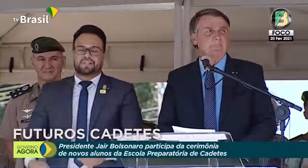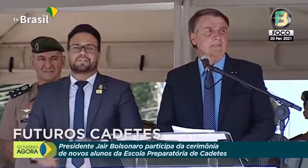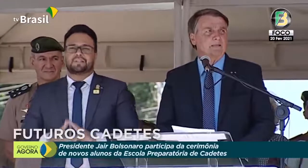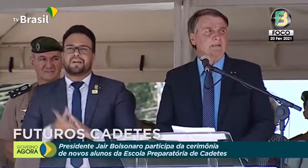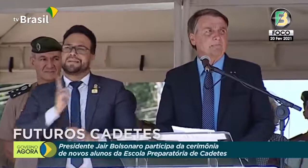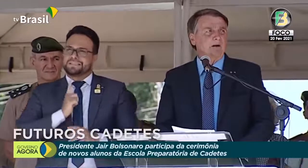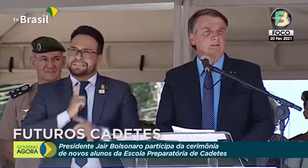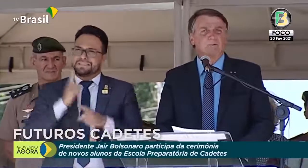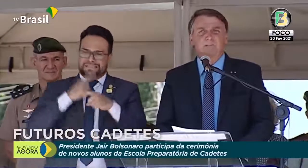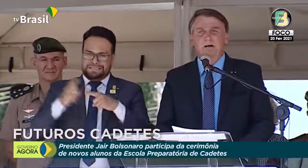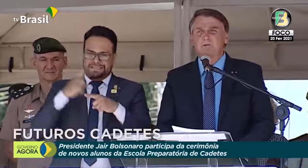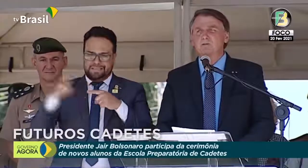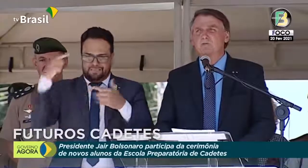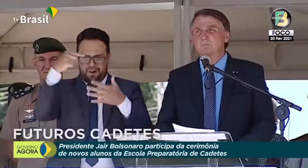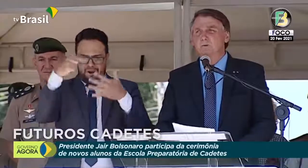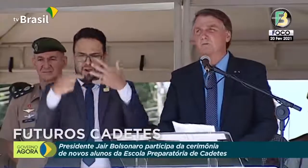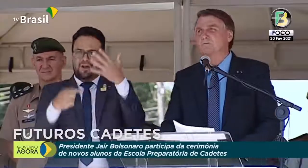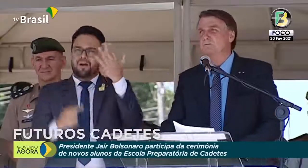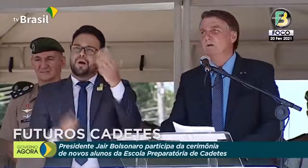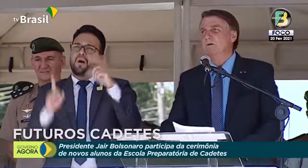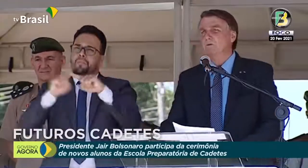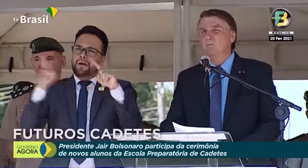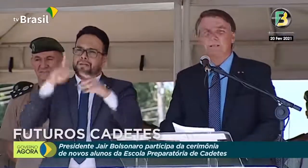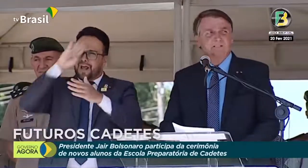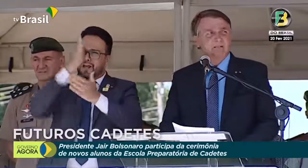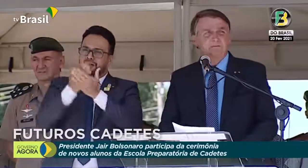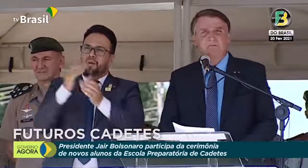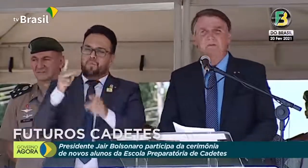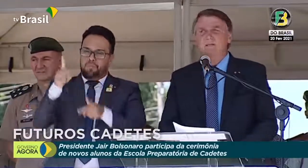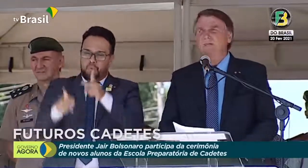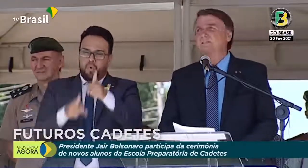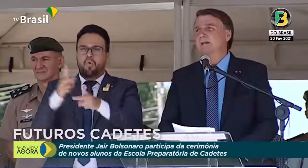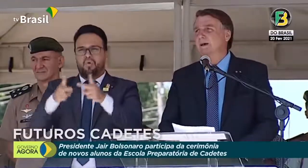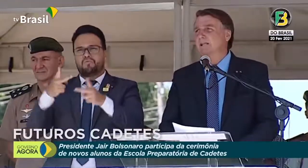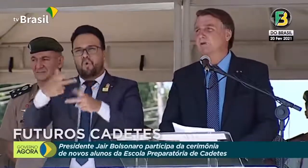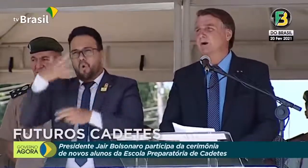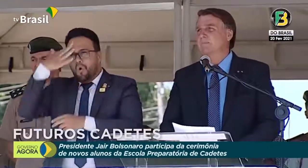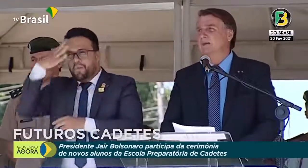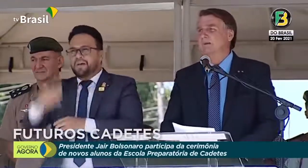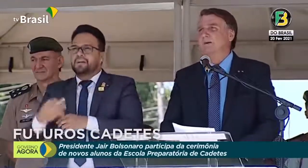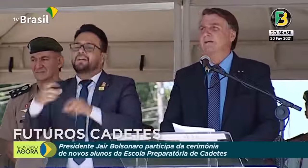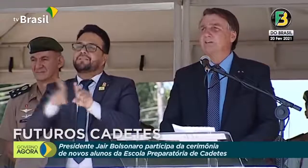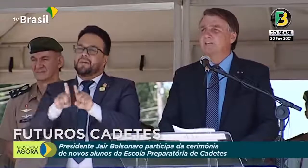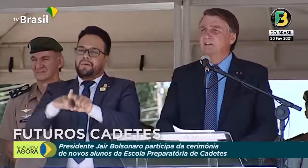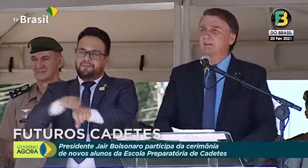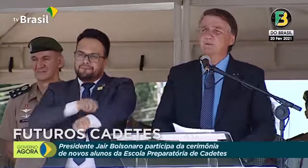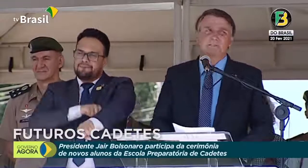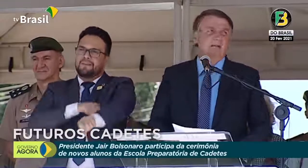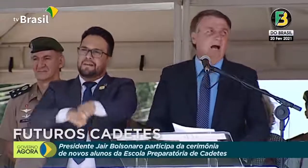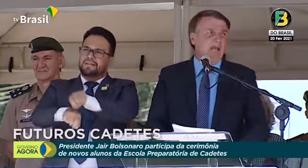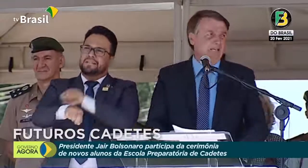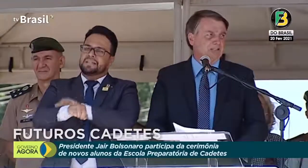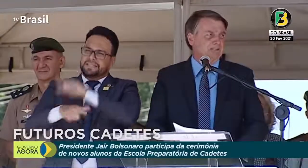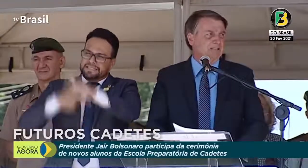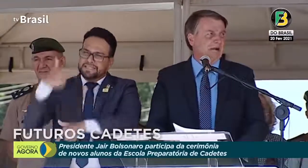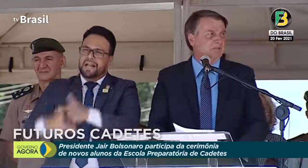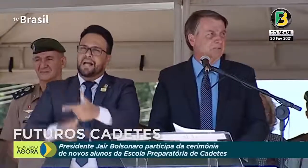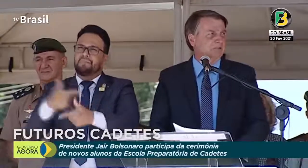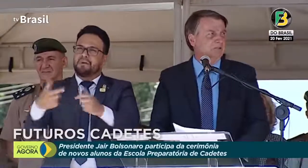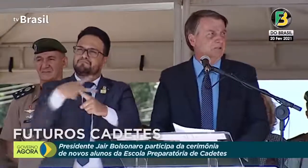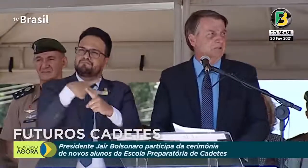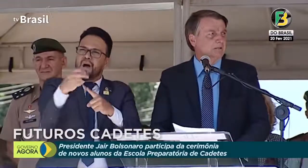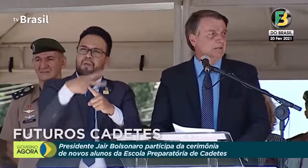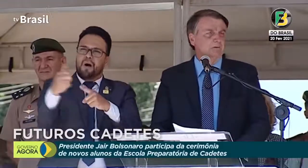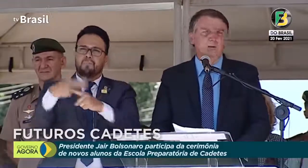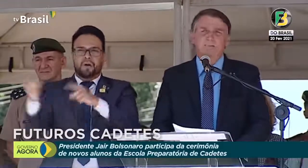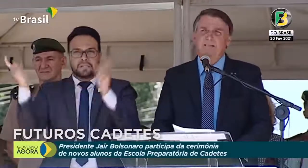nós, mas contamos com um povo compreensível e trabalhador para vencermos a estes